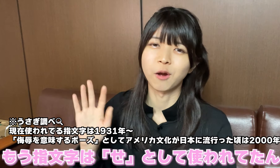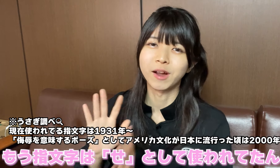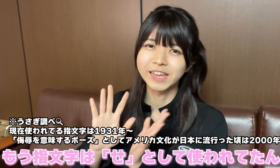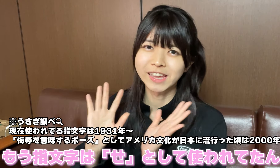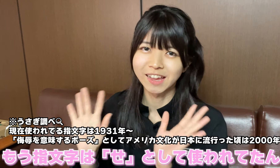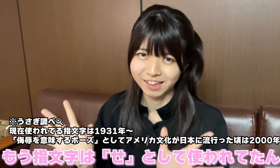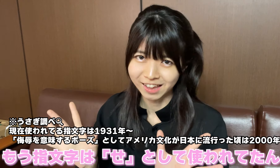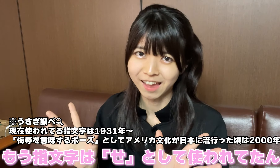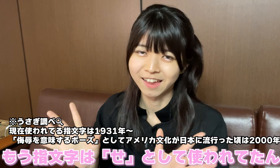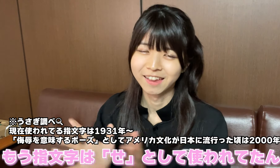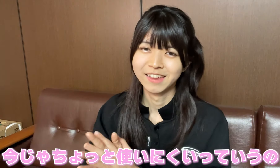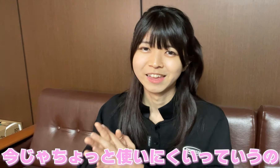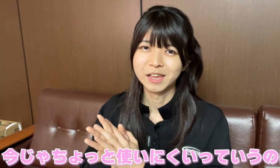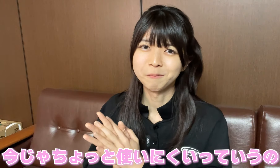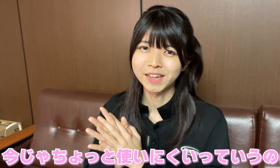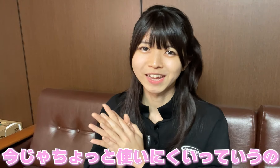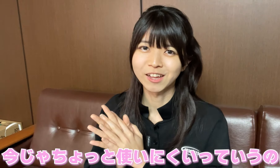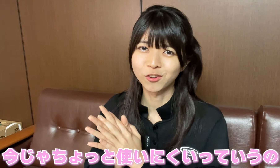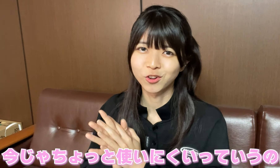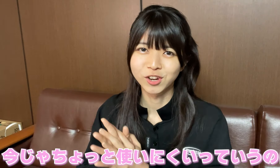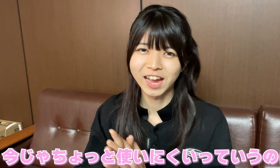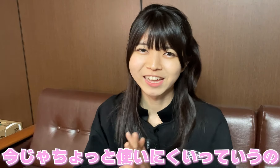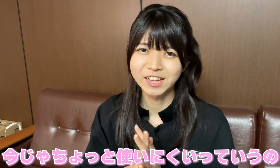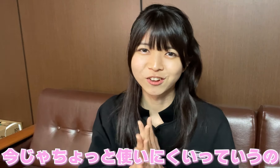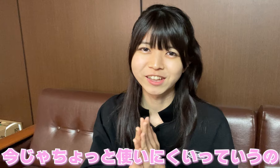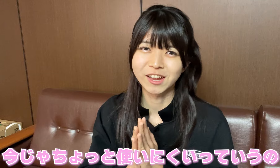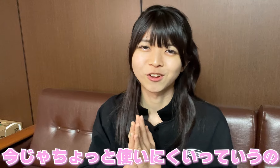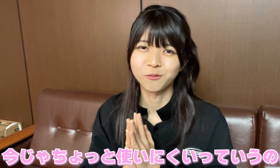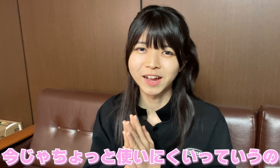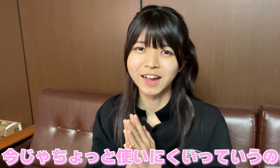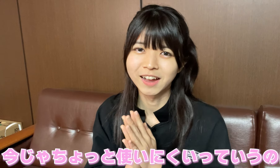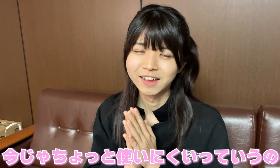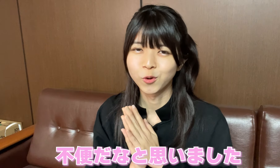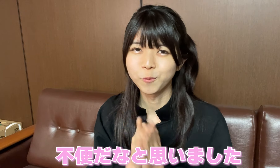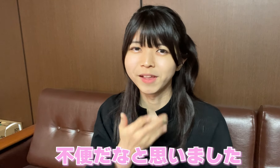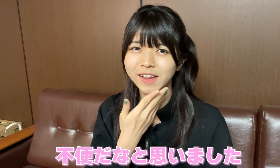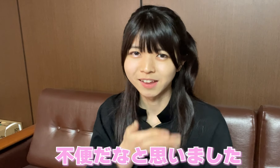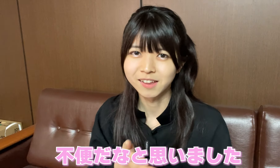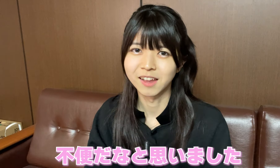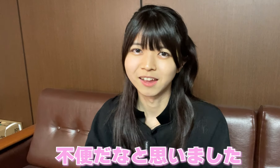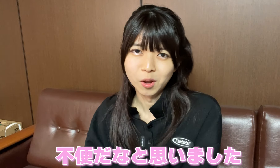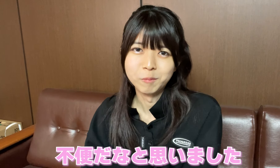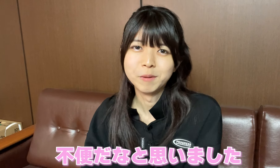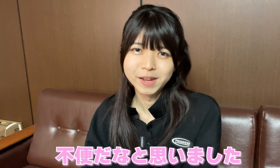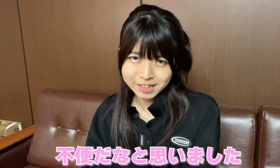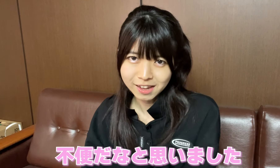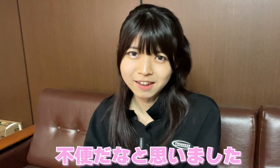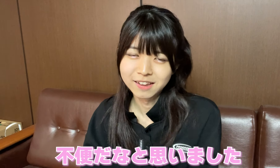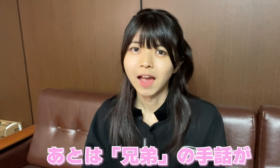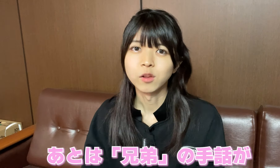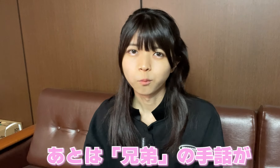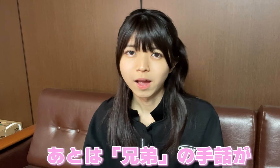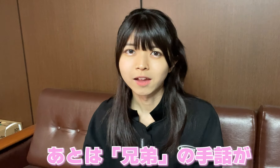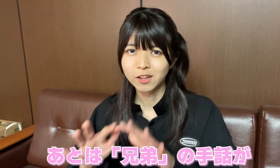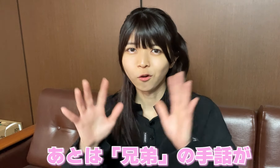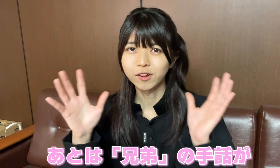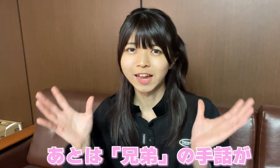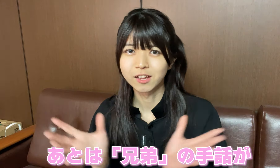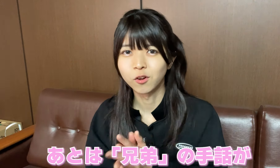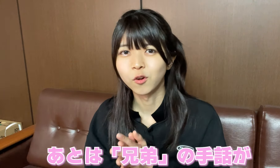われてたんで、今じゃちょっと使いにくいっていうのは不便だなって思いました。あとは兄弟の